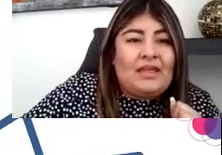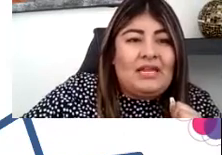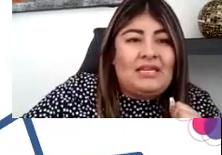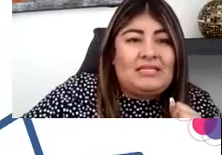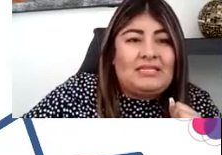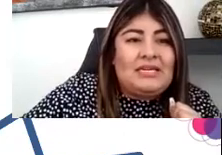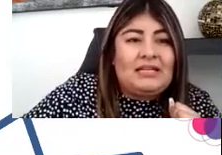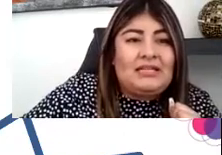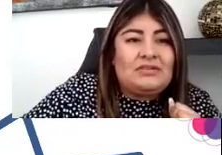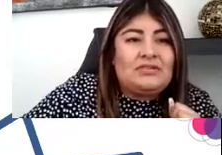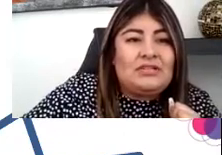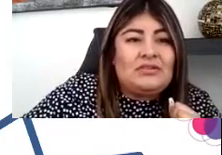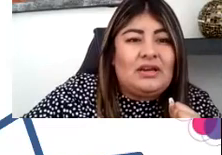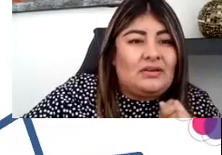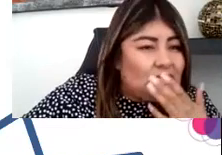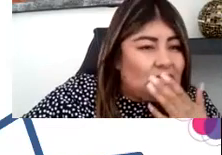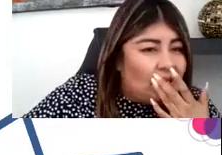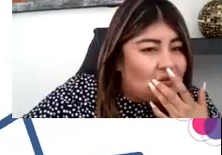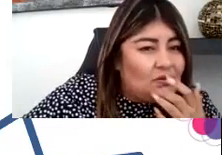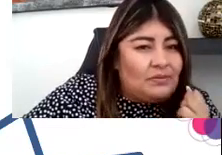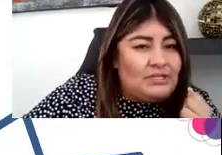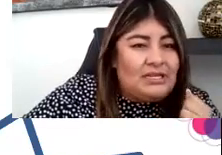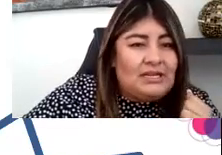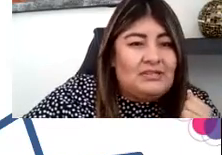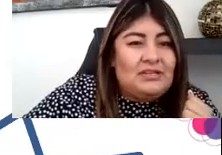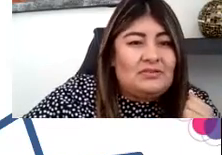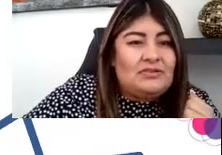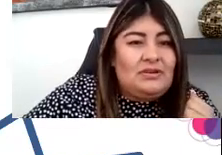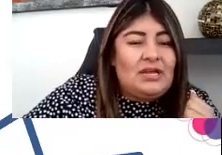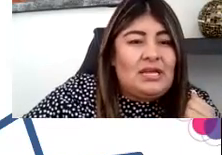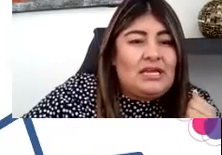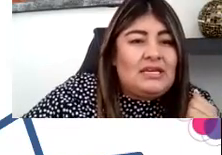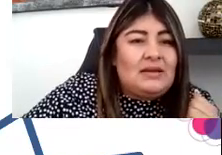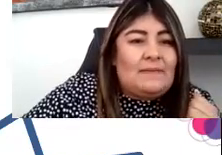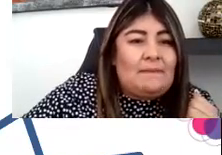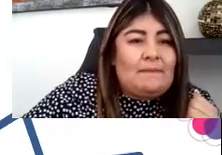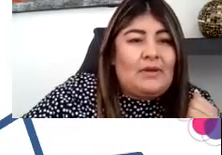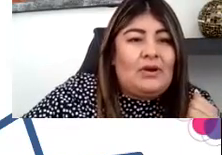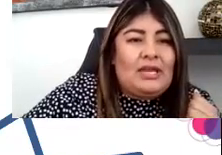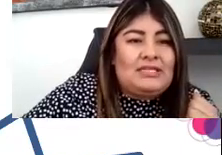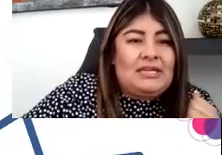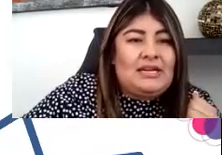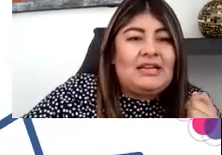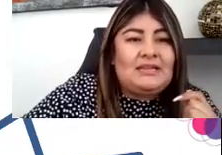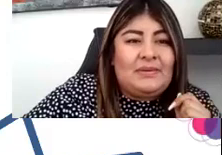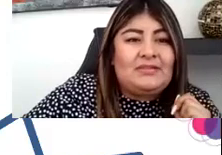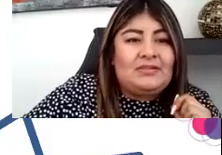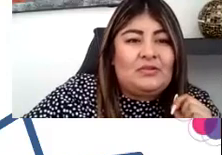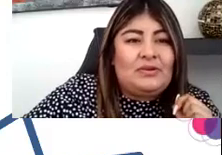En el chat, exclusión es no dejarlos entrar a nuestro grupo, y segregación, exclusión. Ok, segregar es la separación de grupo, exclusión